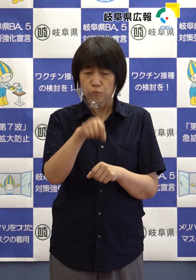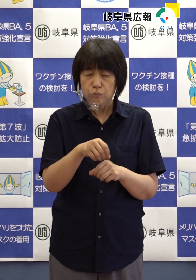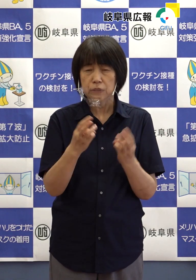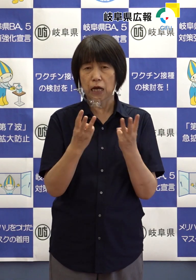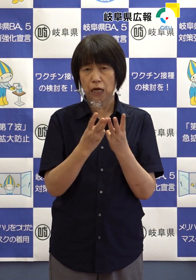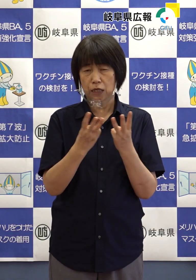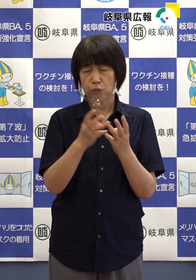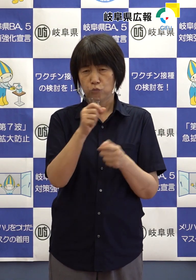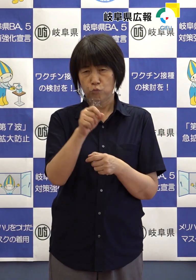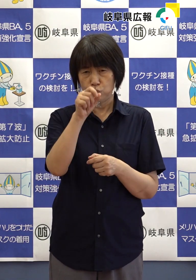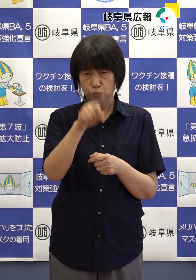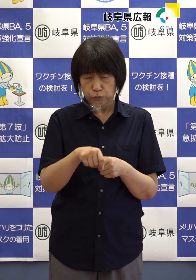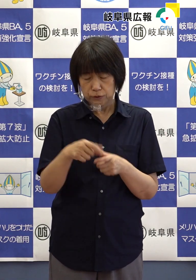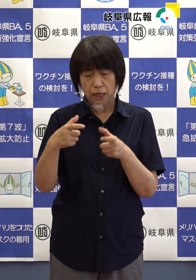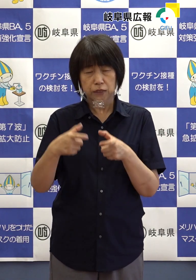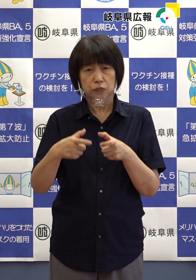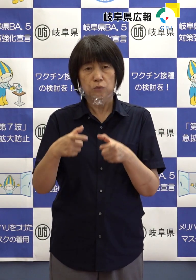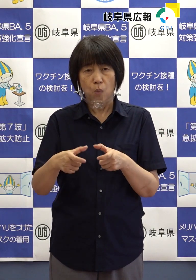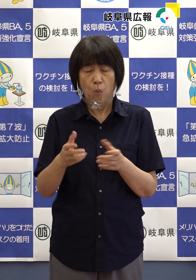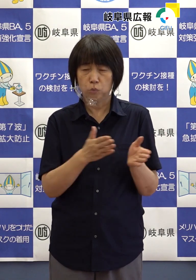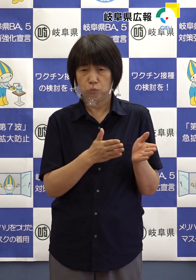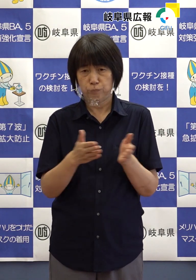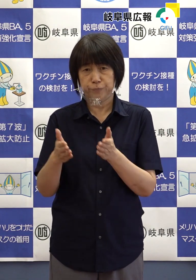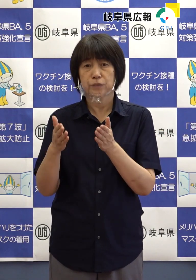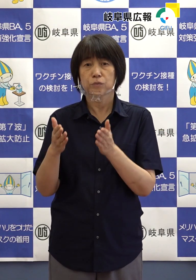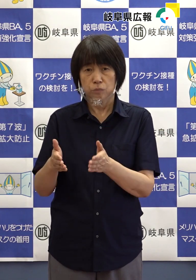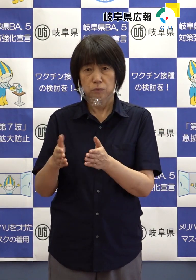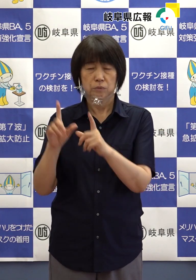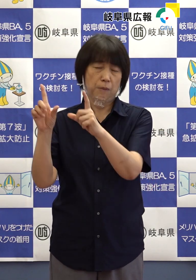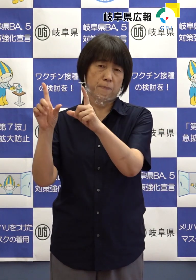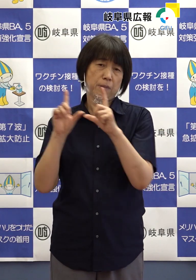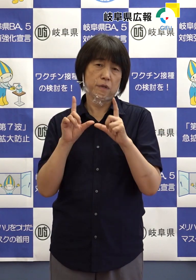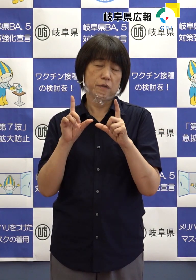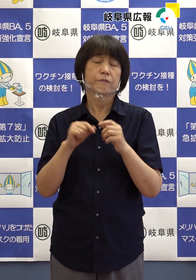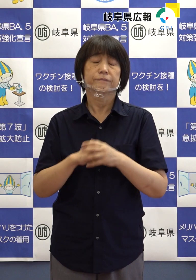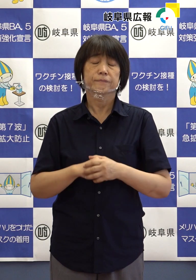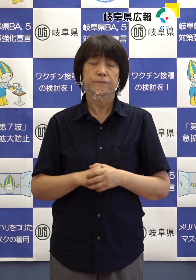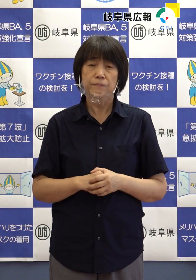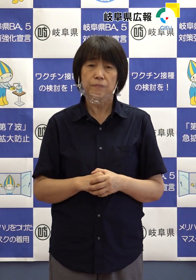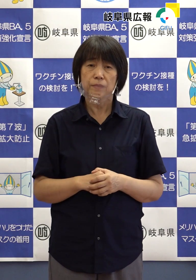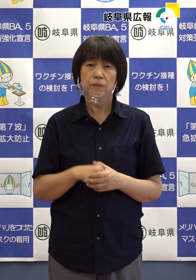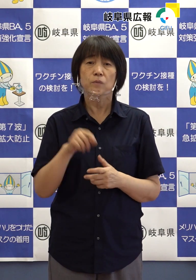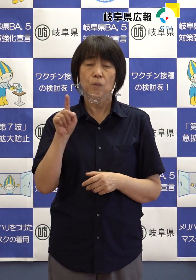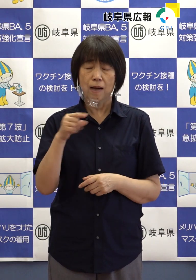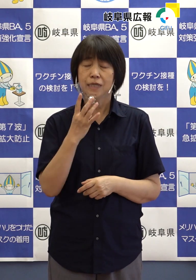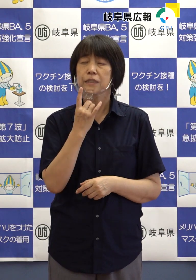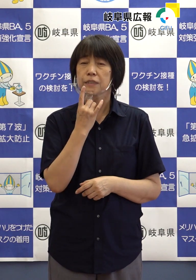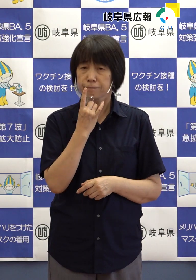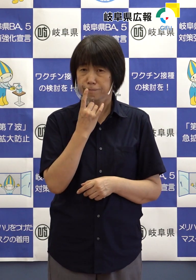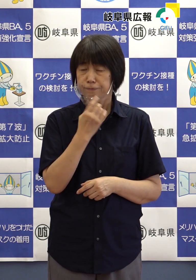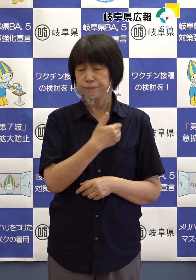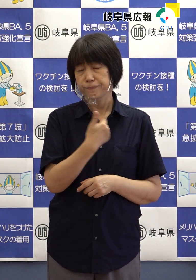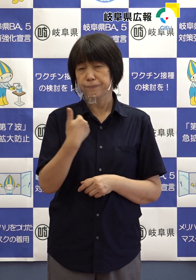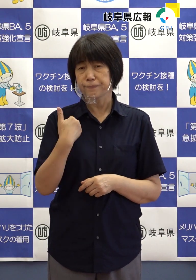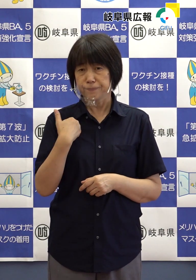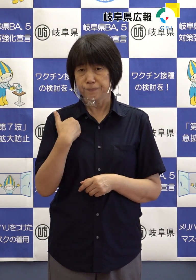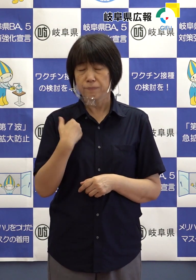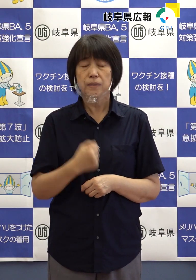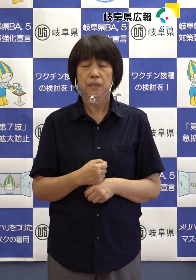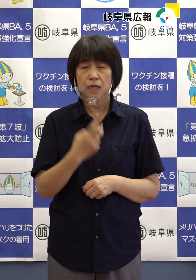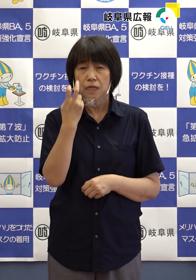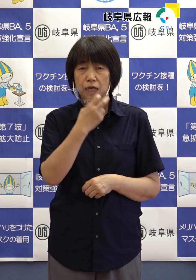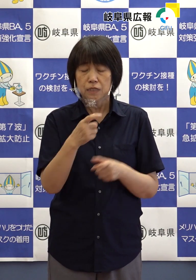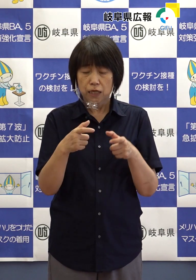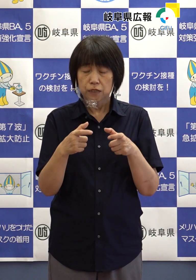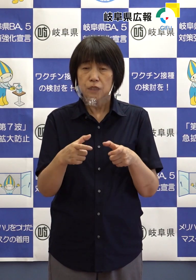いうことをまあ大臣をはじめですねはっきりと明言しておられますのでまあそれはちょっと期待しておりますけれどもきっとそれだけではありませ